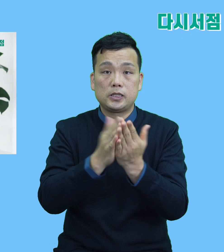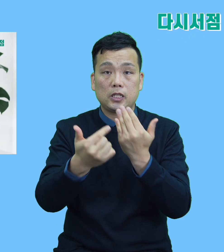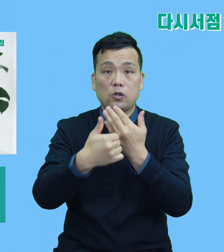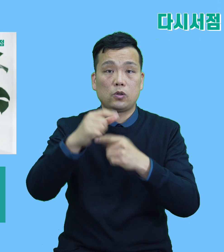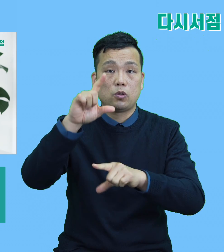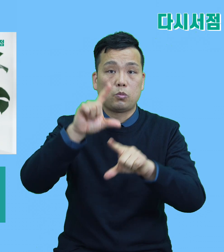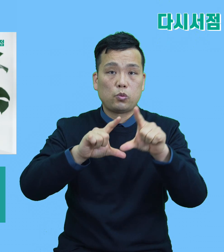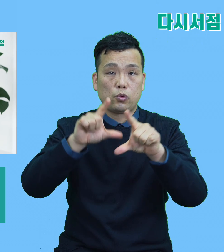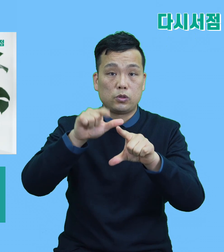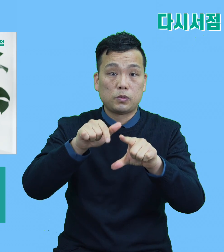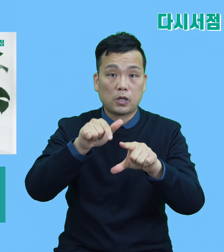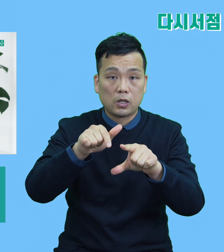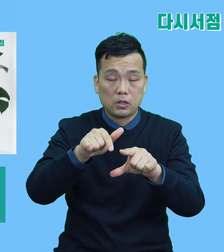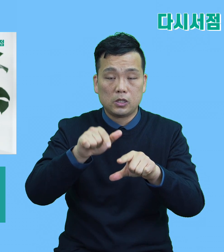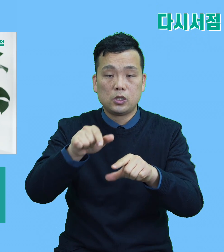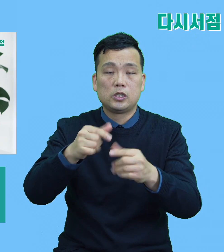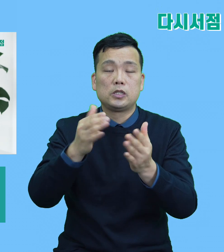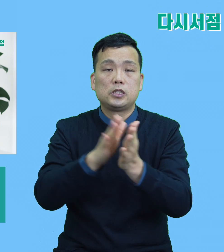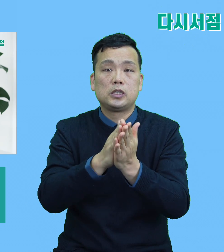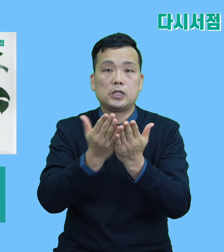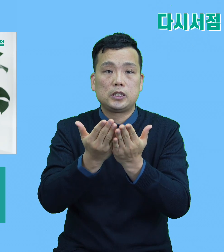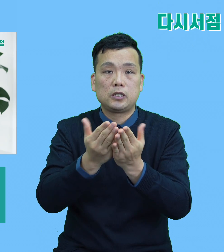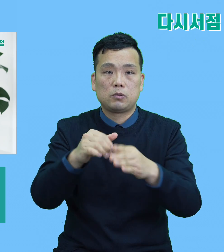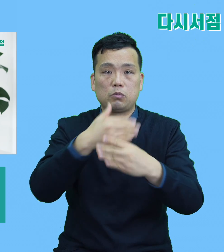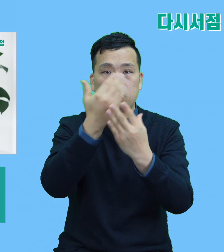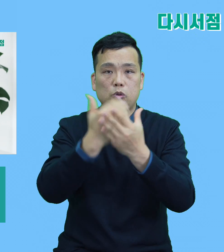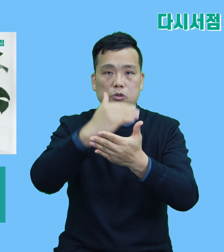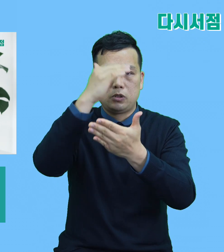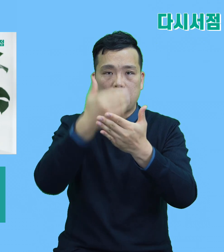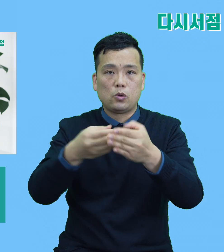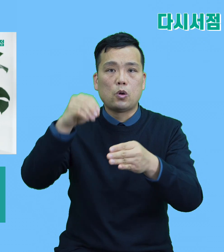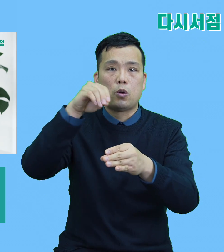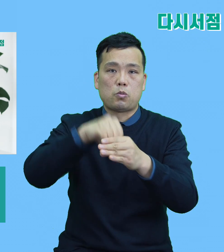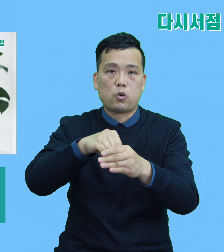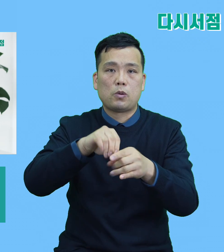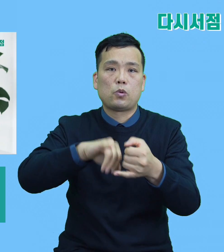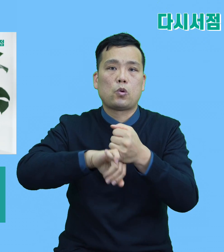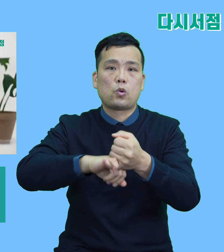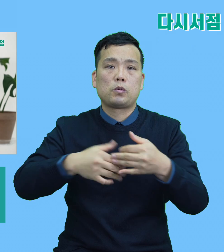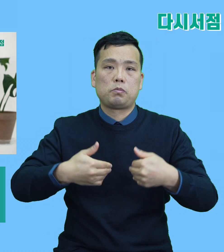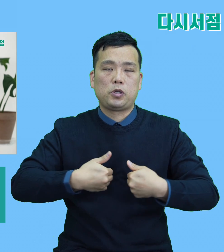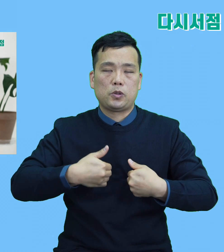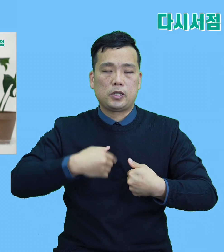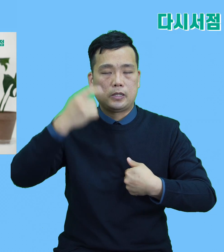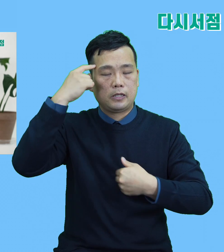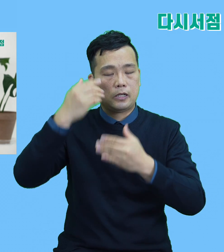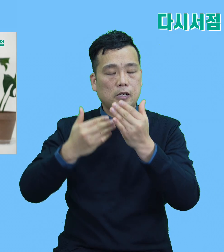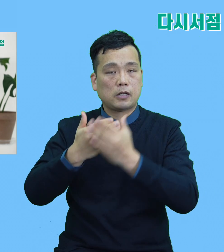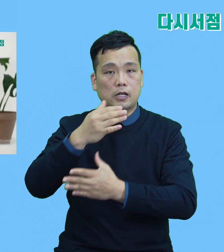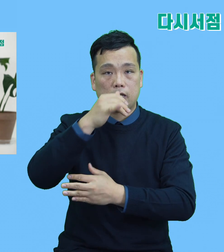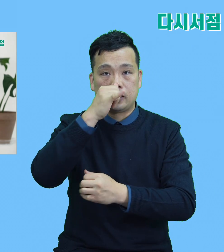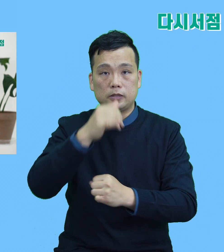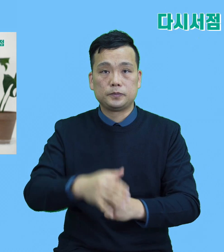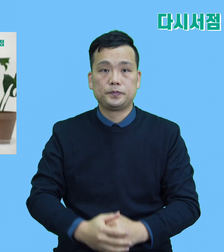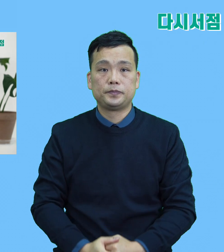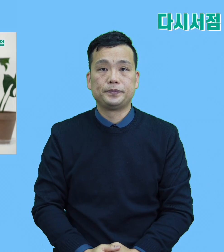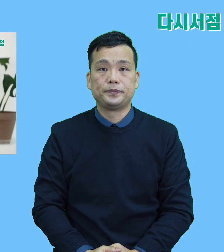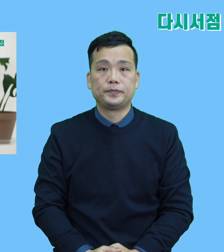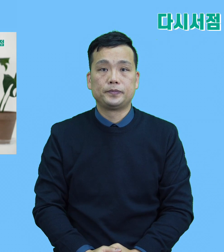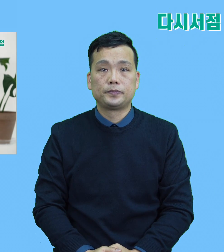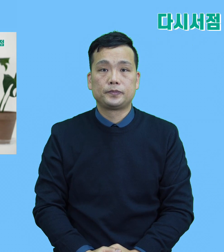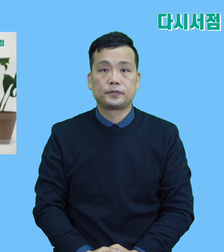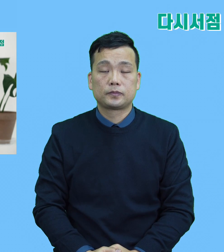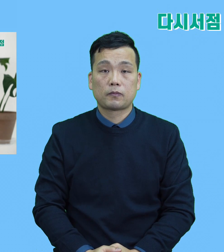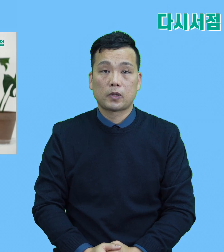이 책을 굉장히 잘 담아내야 한다라고 생각을 합니다. 그러니까 아까 그